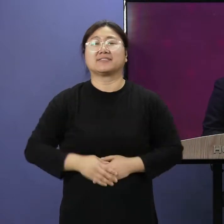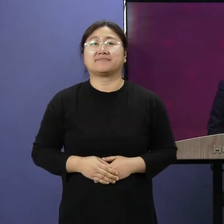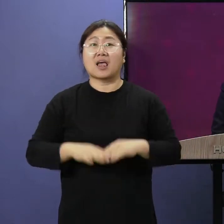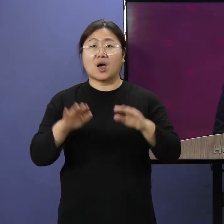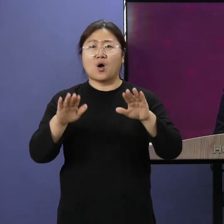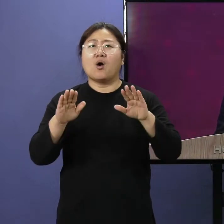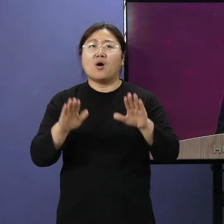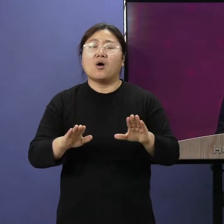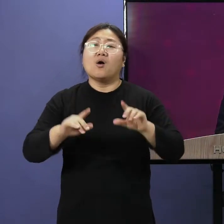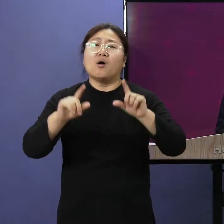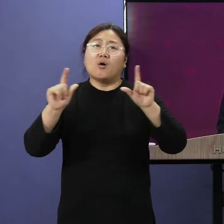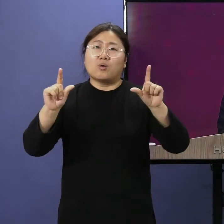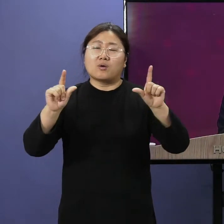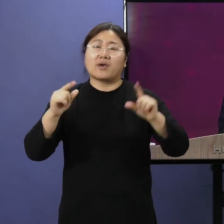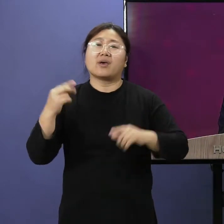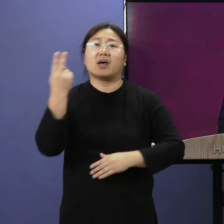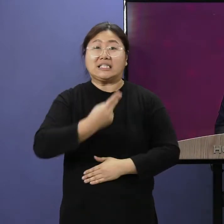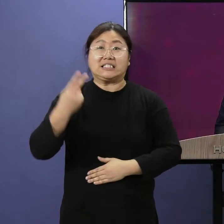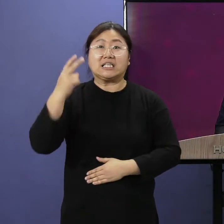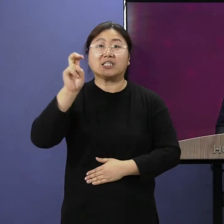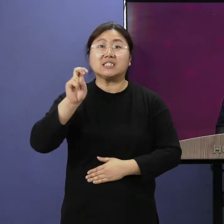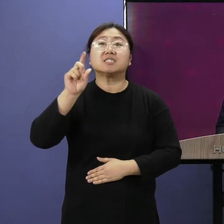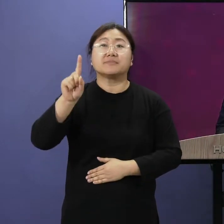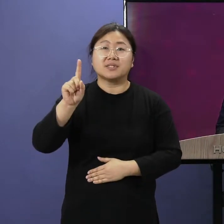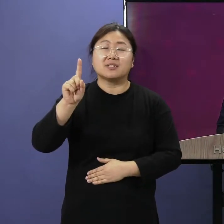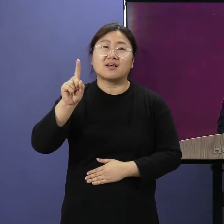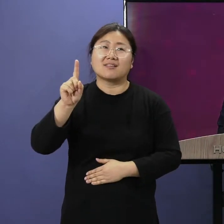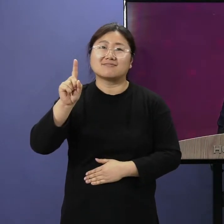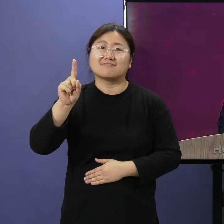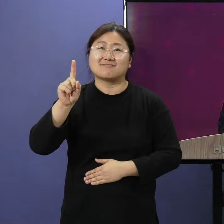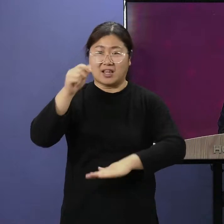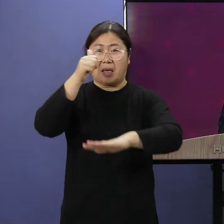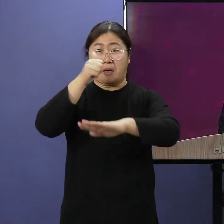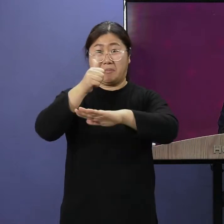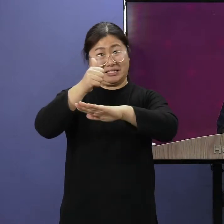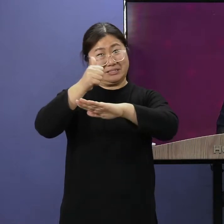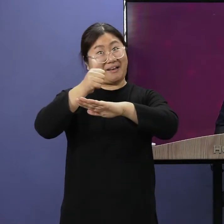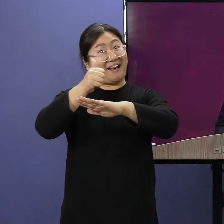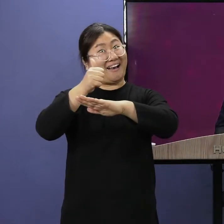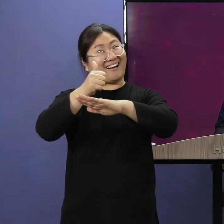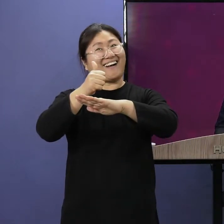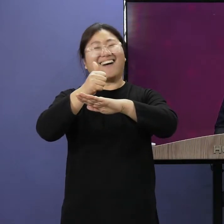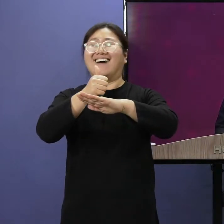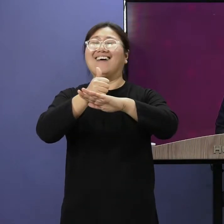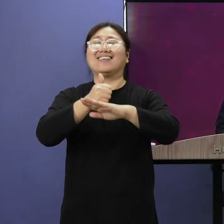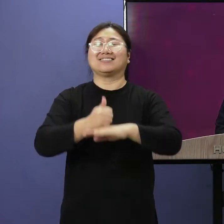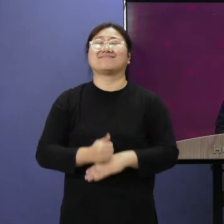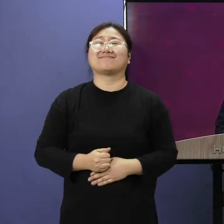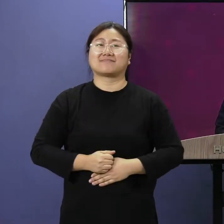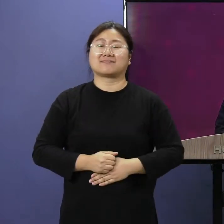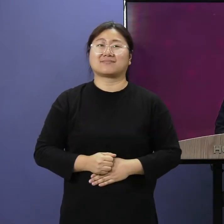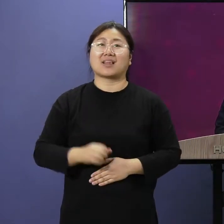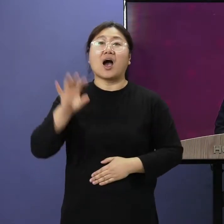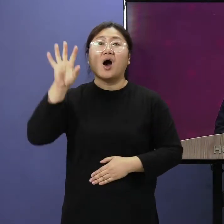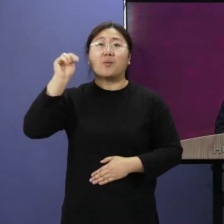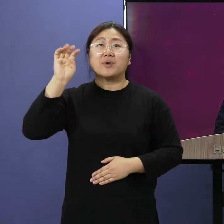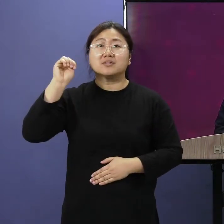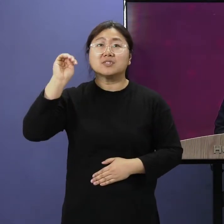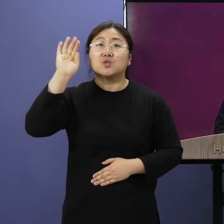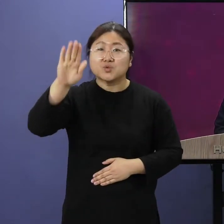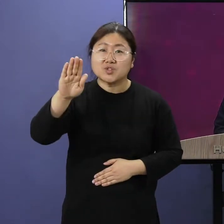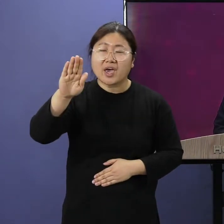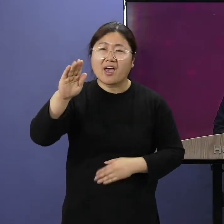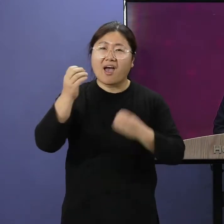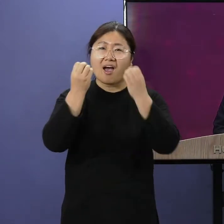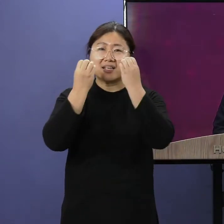올해는 2021년 끝자락에 서 있습니다. 그리고 며칠이 지나면 이제 우리는 새로운 달력을